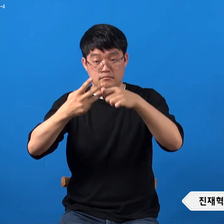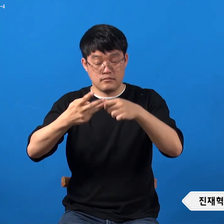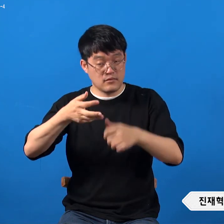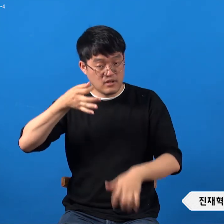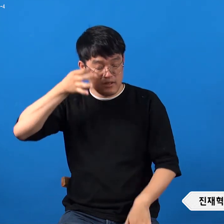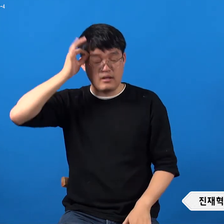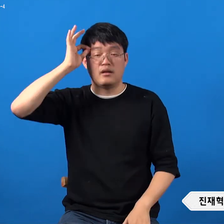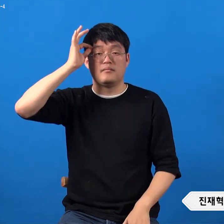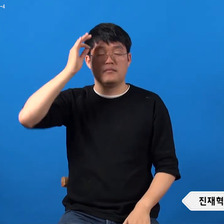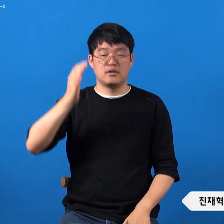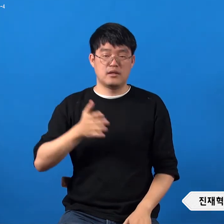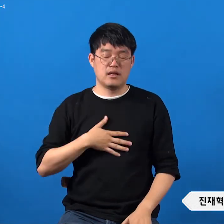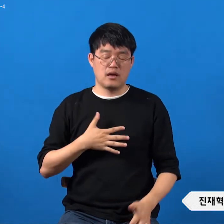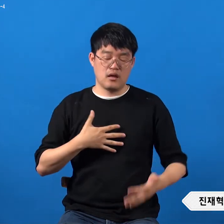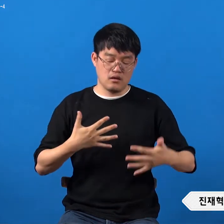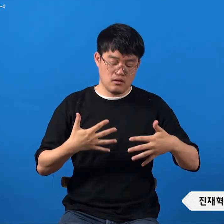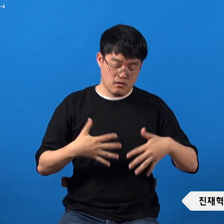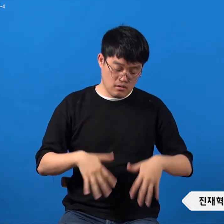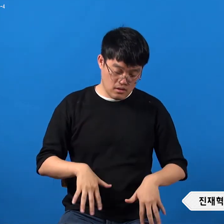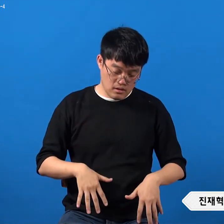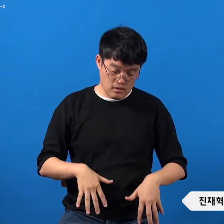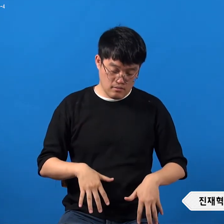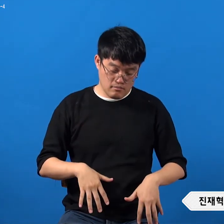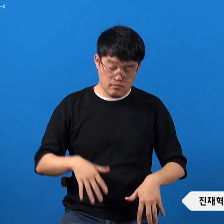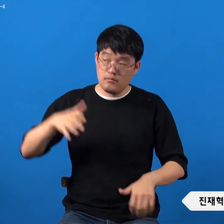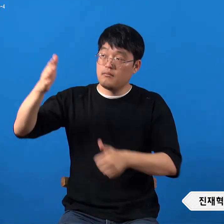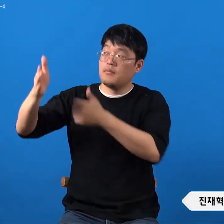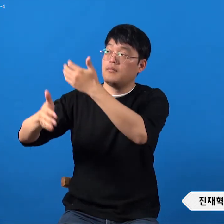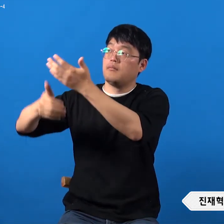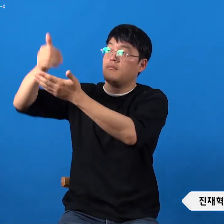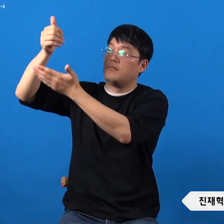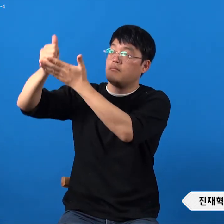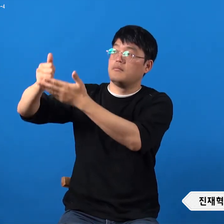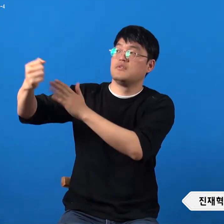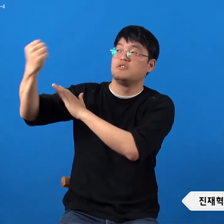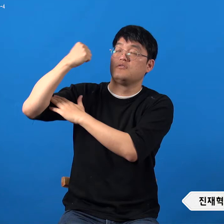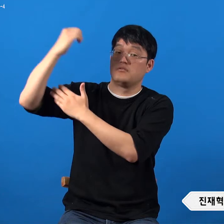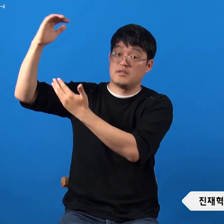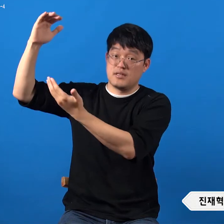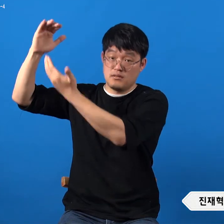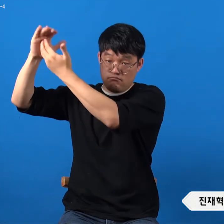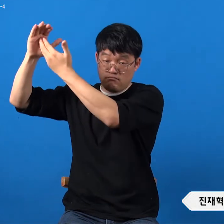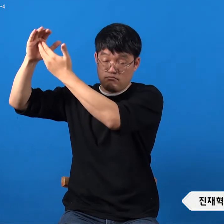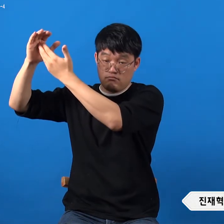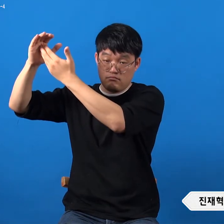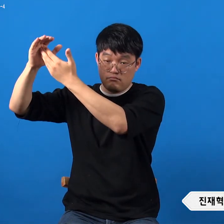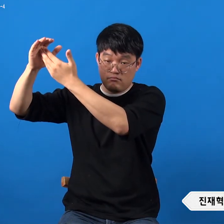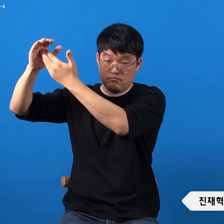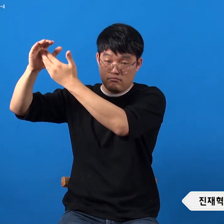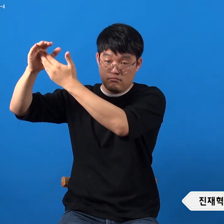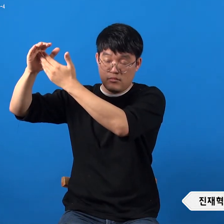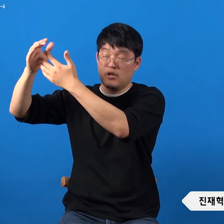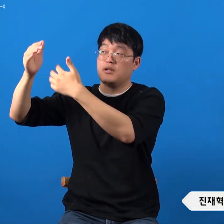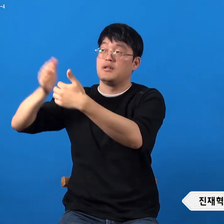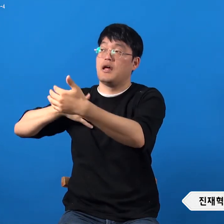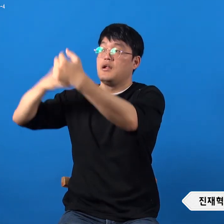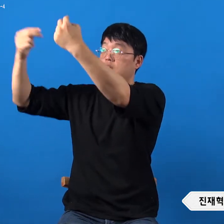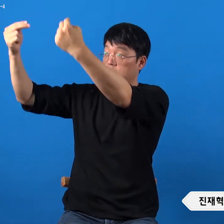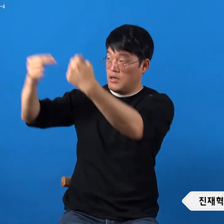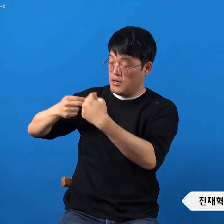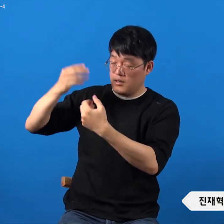깨달음, 나의 연약함, 하나님의 전능하심, 그리고 그런 나를